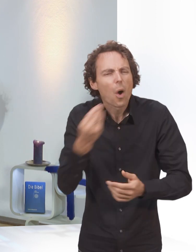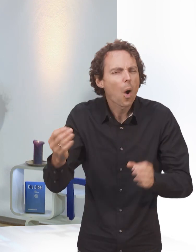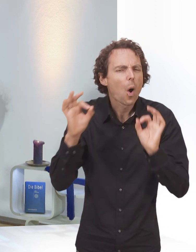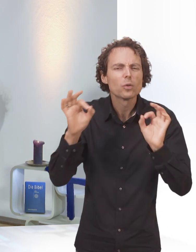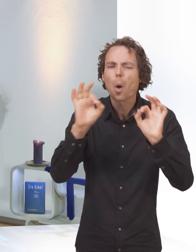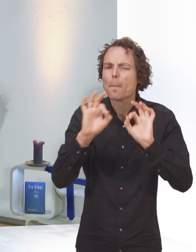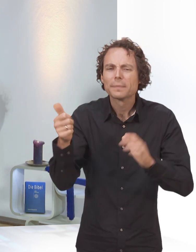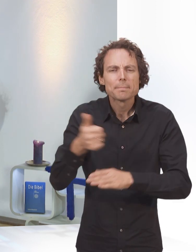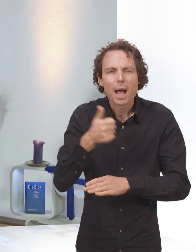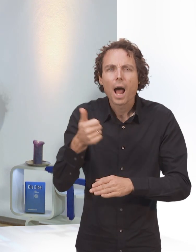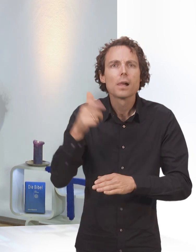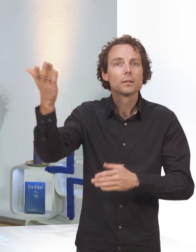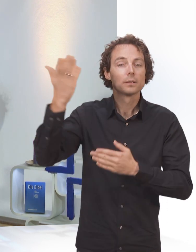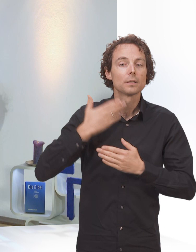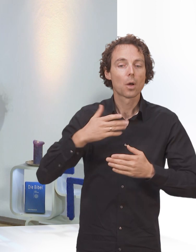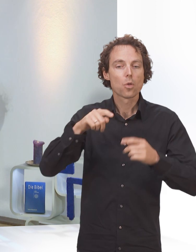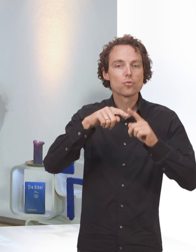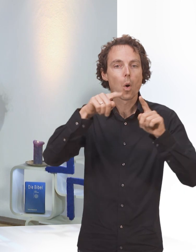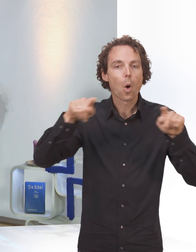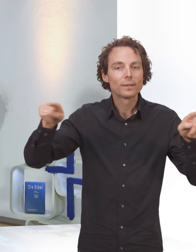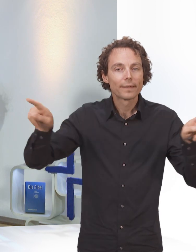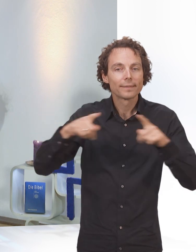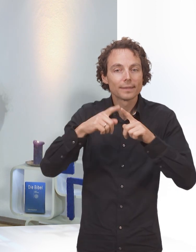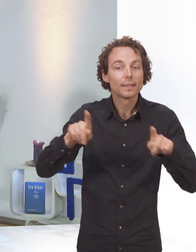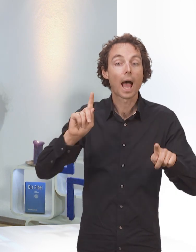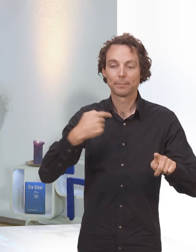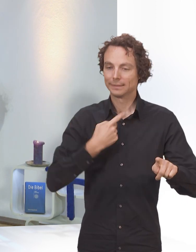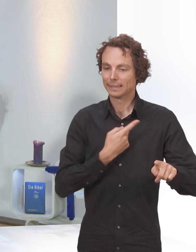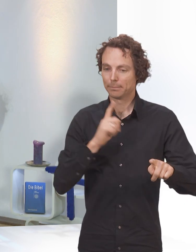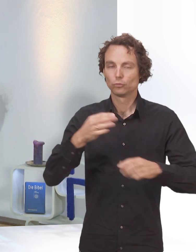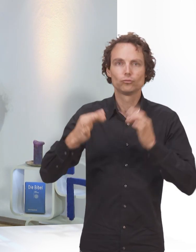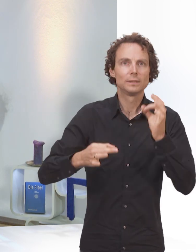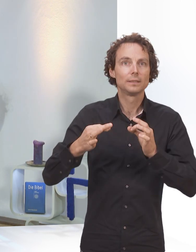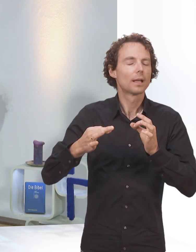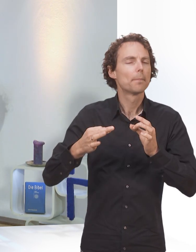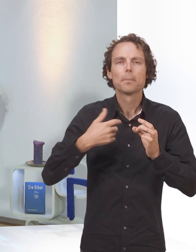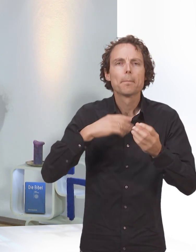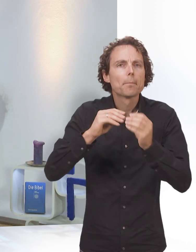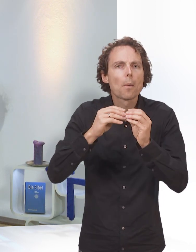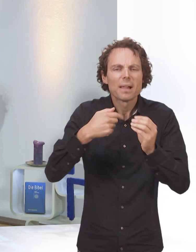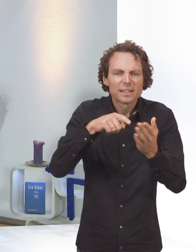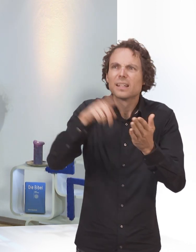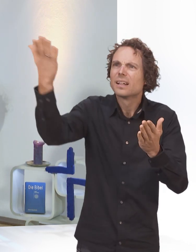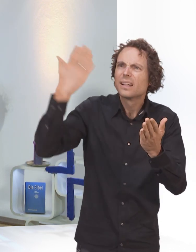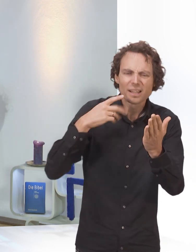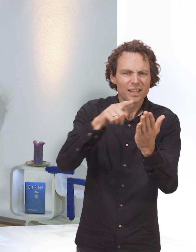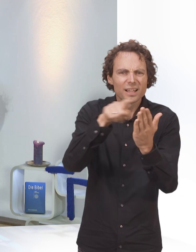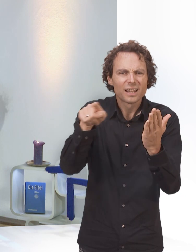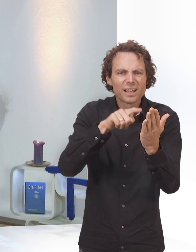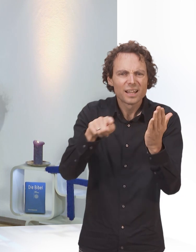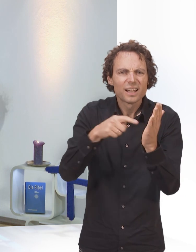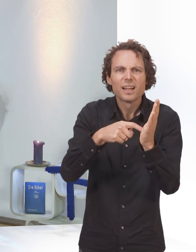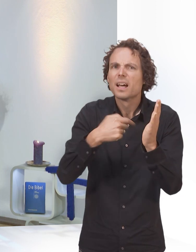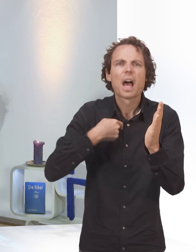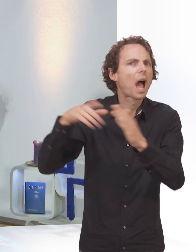gab uns die Noten, aber spielen müssen wir selbst. Das Problem ist nur, wir haben Gottes Noten nicht akzeptiert, erst recht nicht ihn